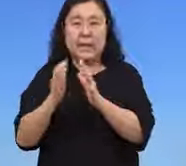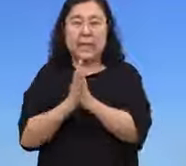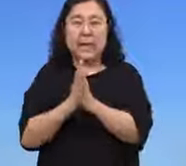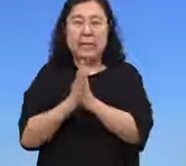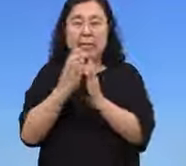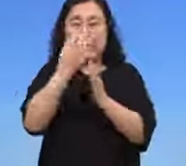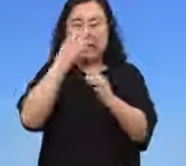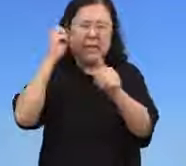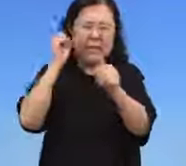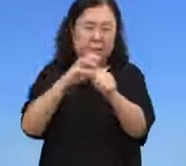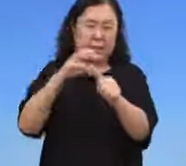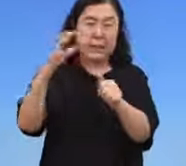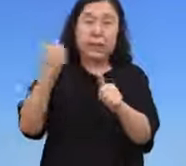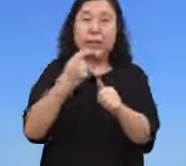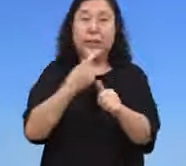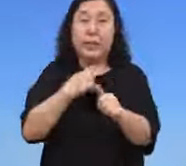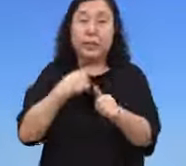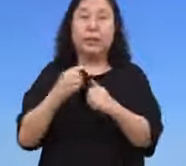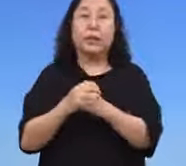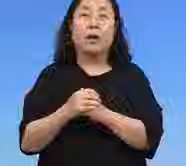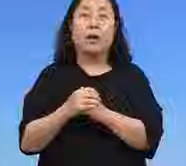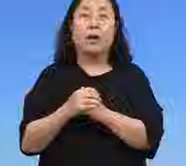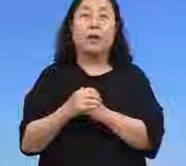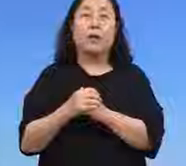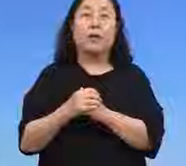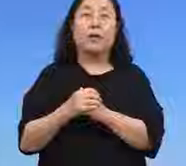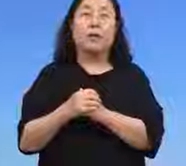그 쓰레기 같은 사람 취급을 받던